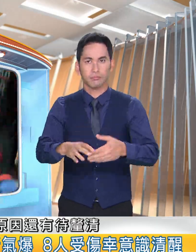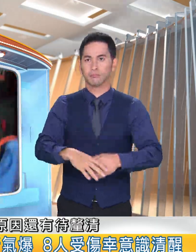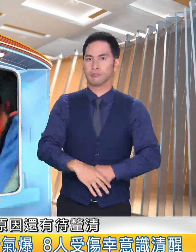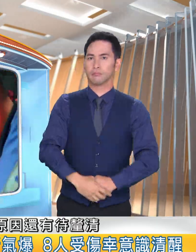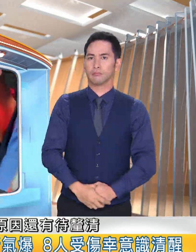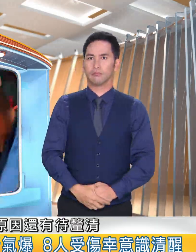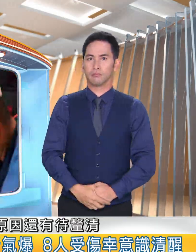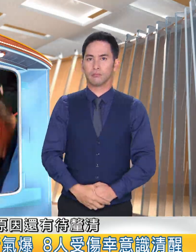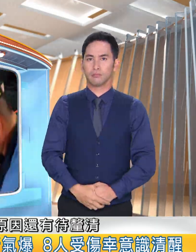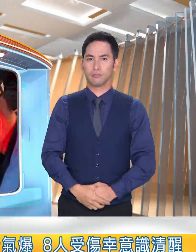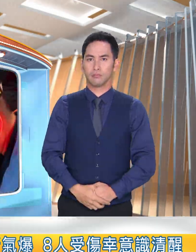清。